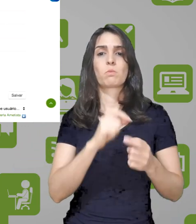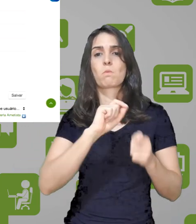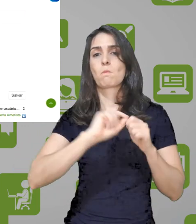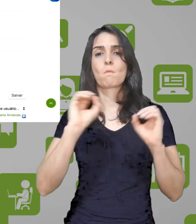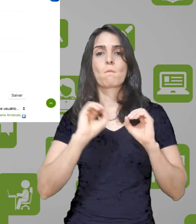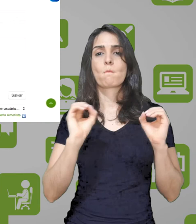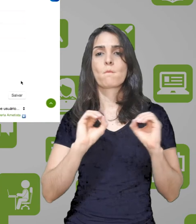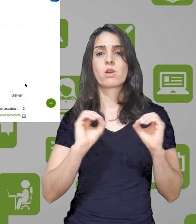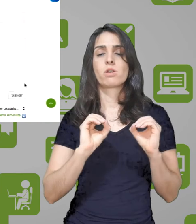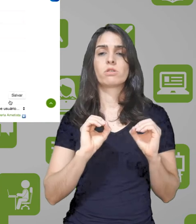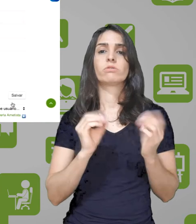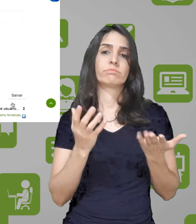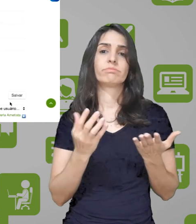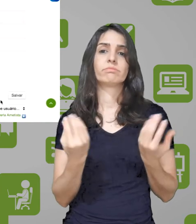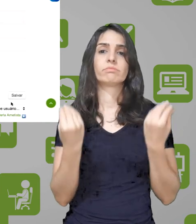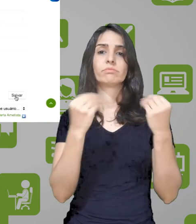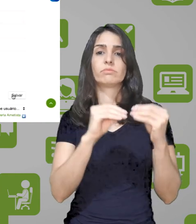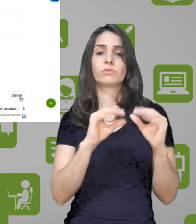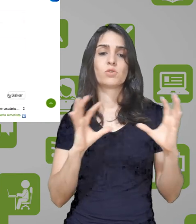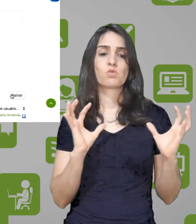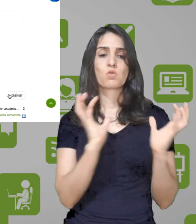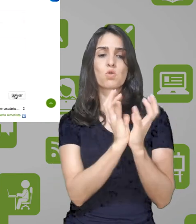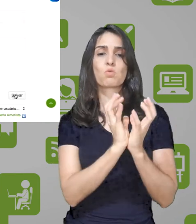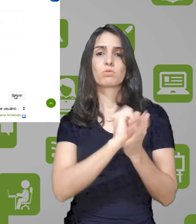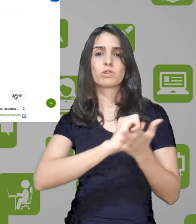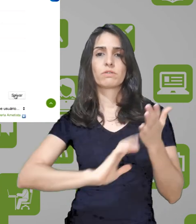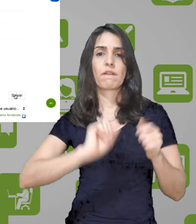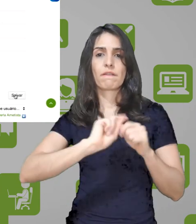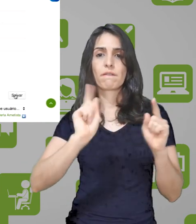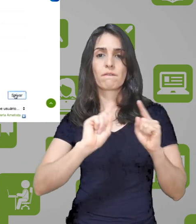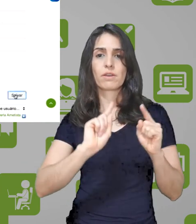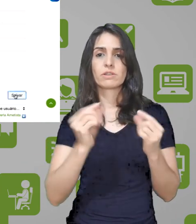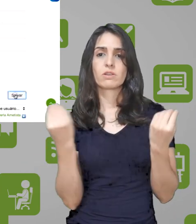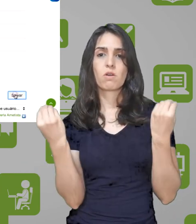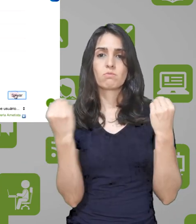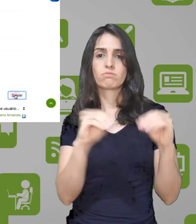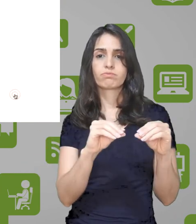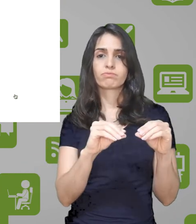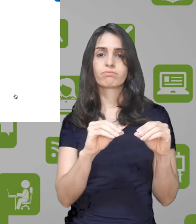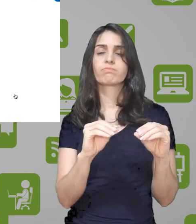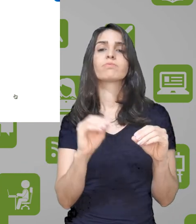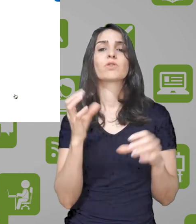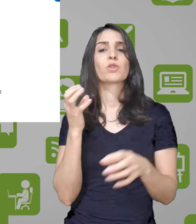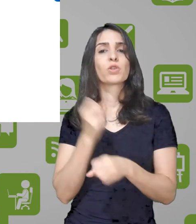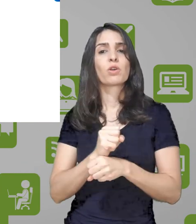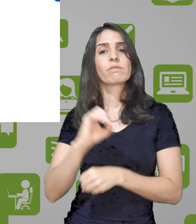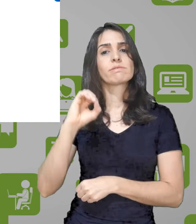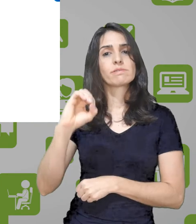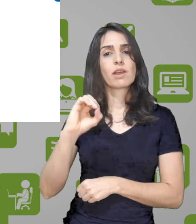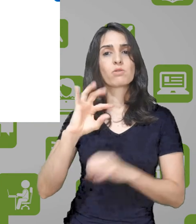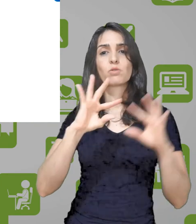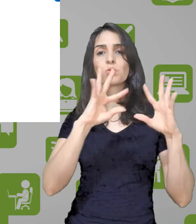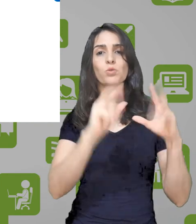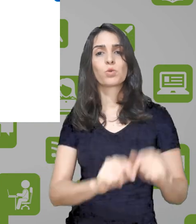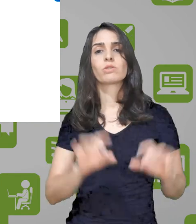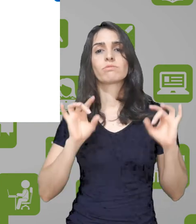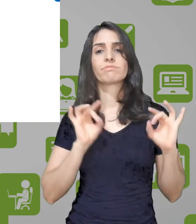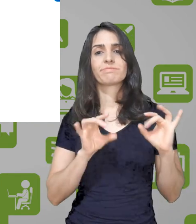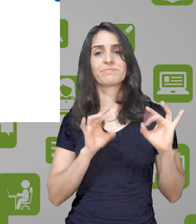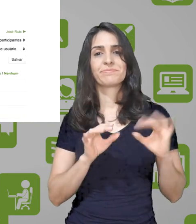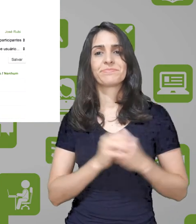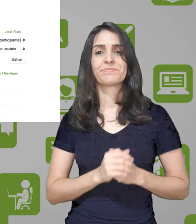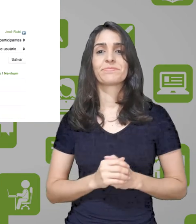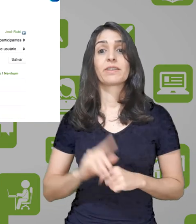zero bom então e sempre que clicando aqui em salvar vamos lá a gente